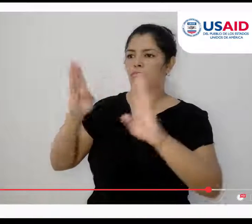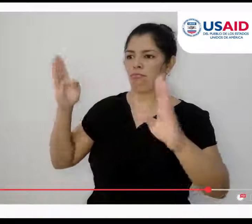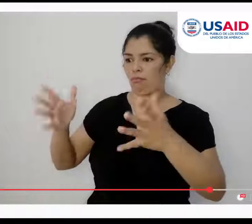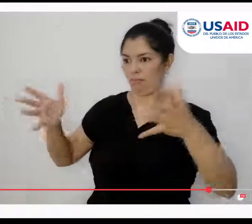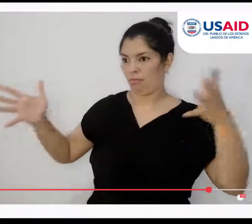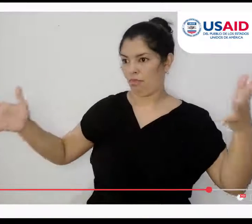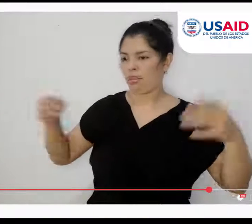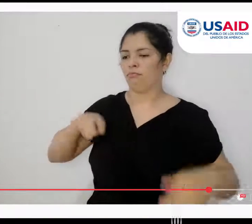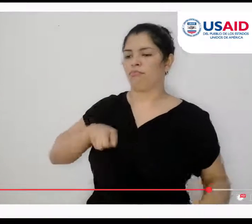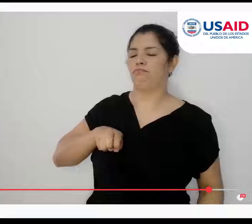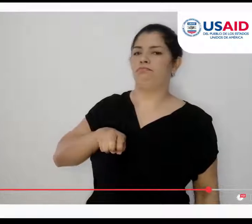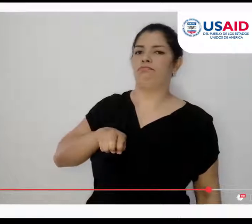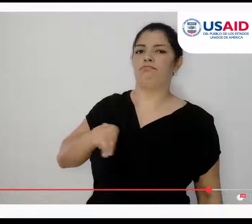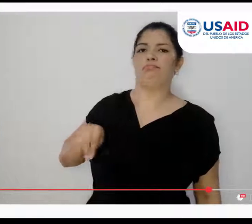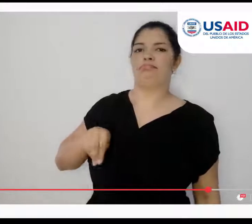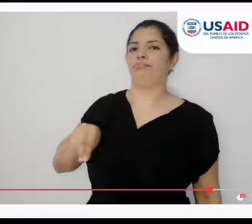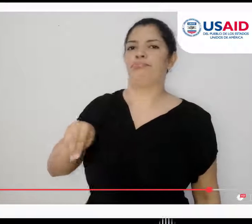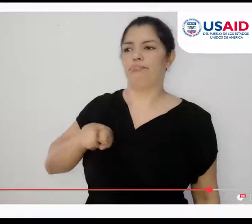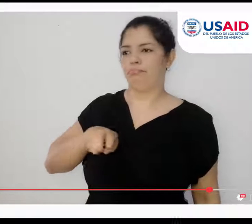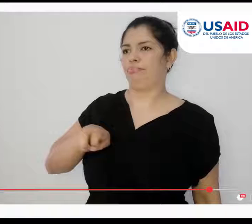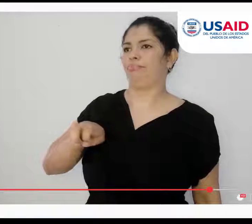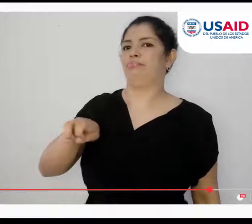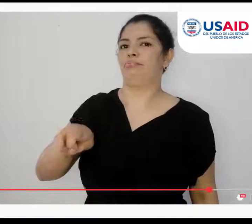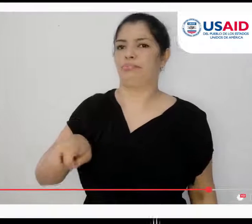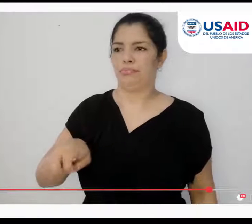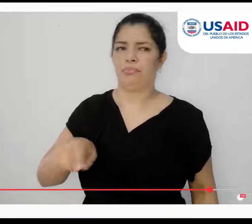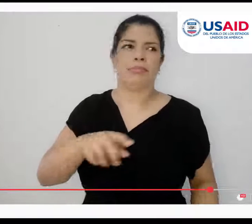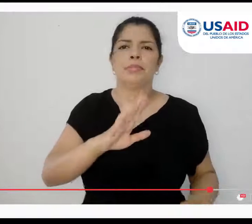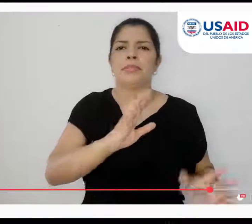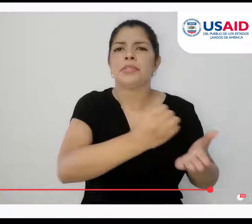bañarme. Entonces realmente uno siente cómo